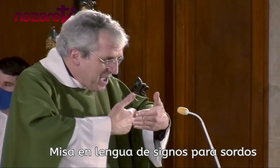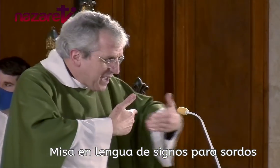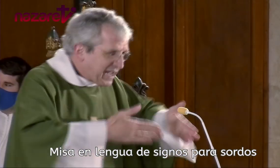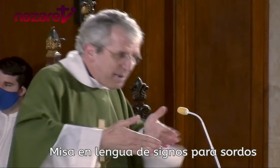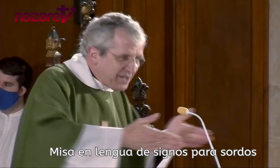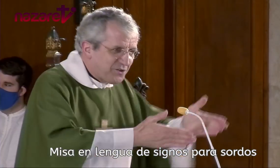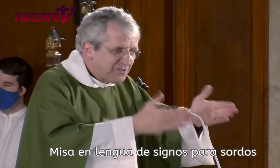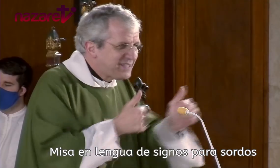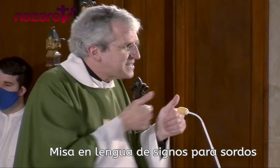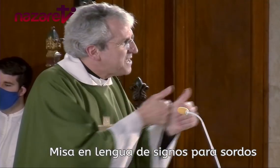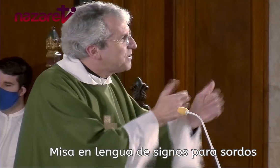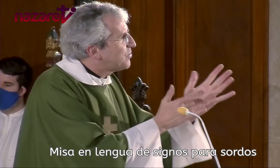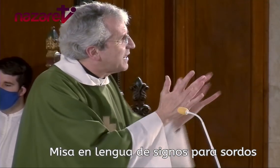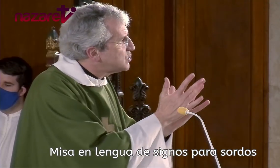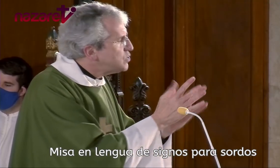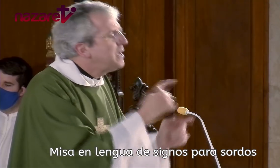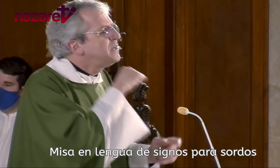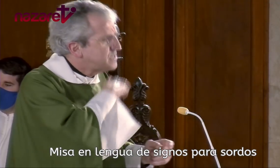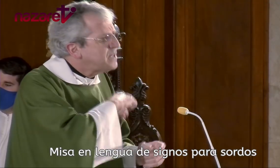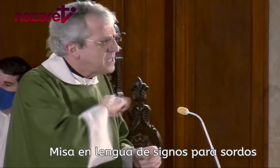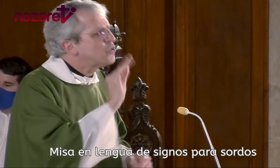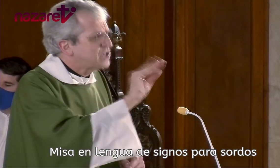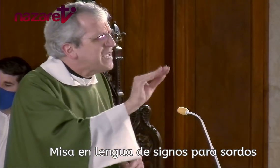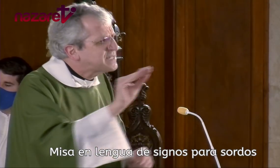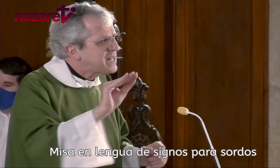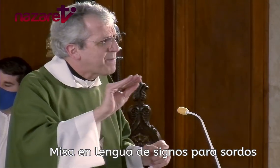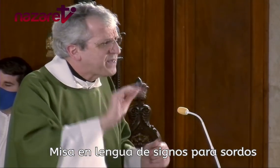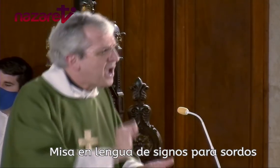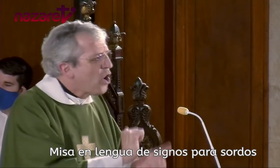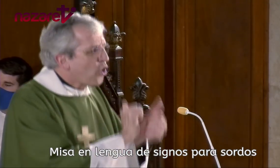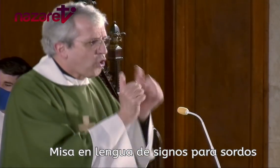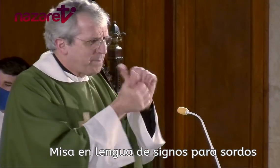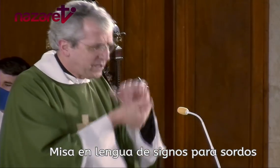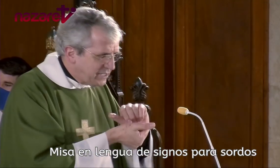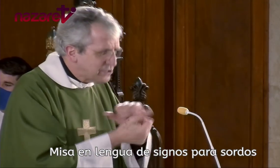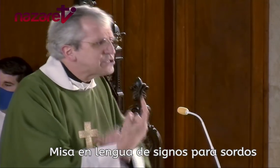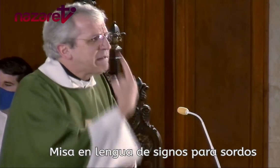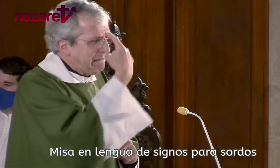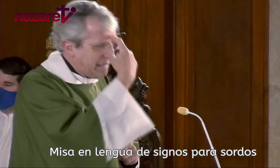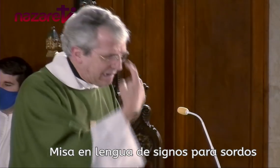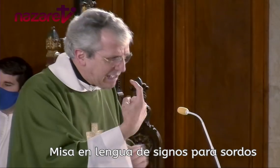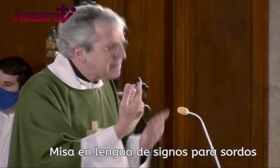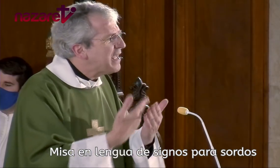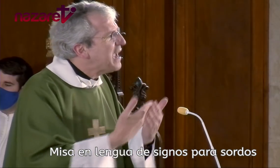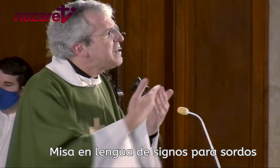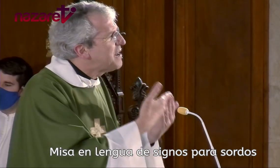este camino de seguimiento de Jesús, sentimos esta llamada: convertíos y creed en el